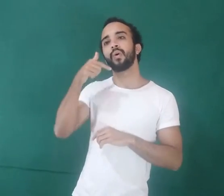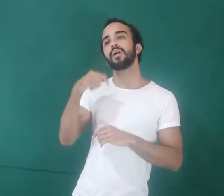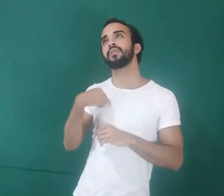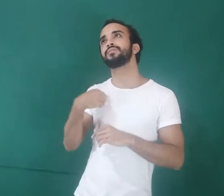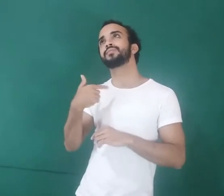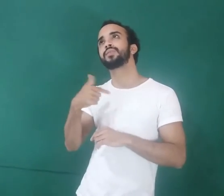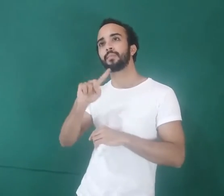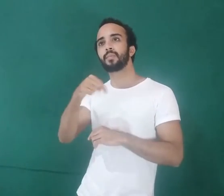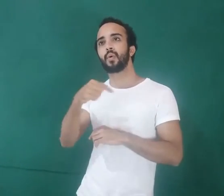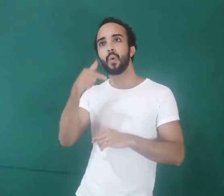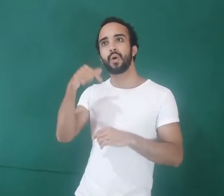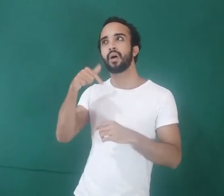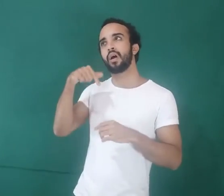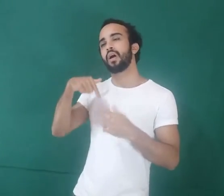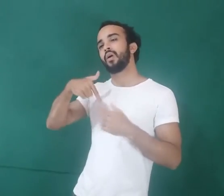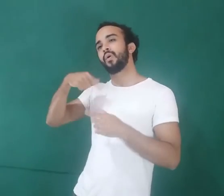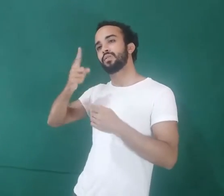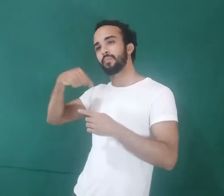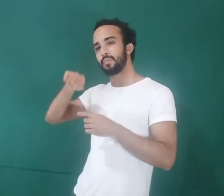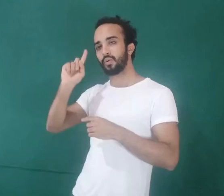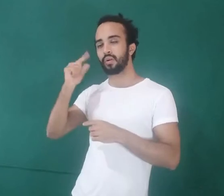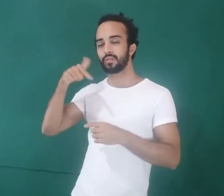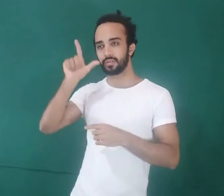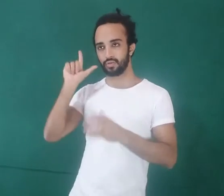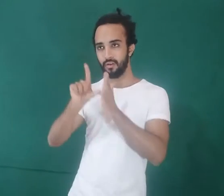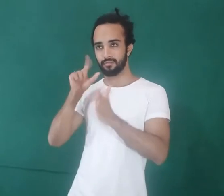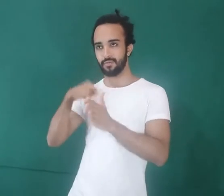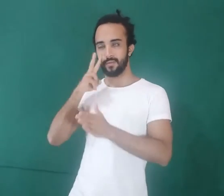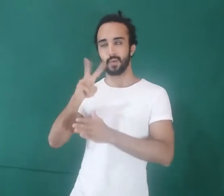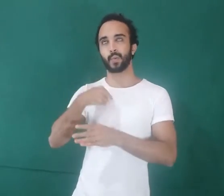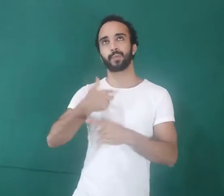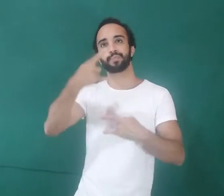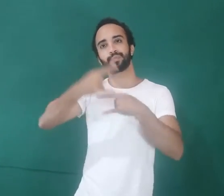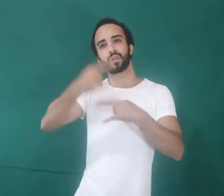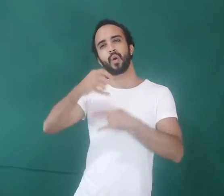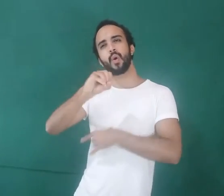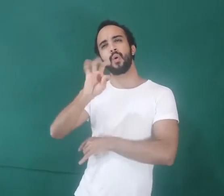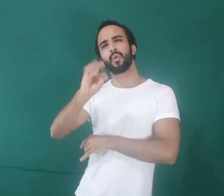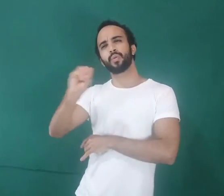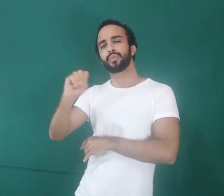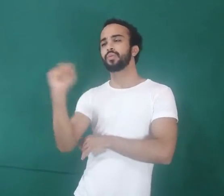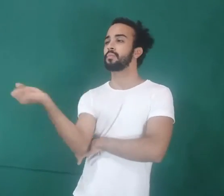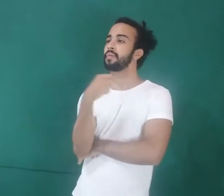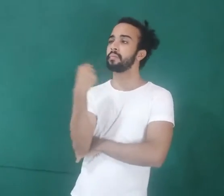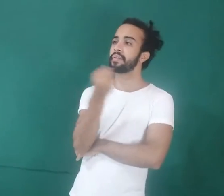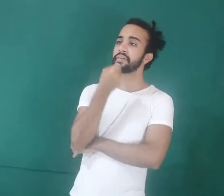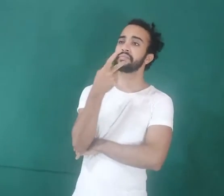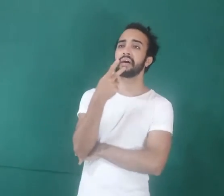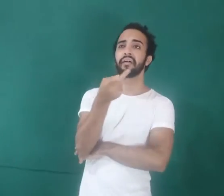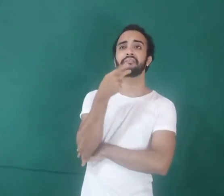a cerveja, e falando. Eu falei, nossa, deve ser exatamente assim que Otto fala com os amigos dele numa mesa de bar.